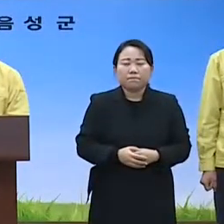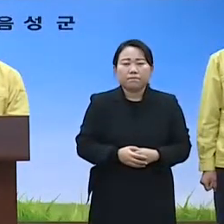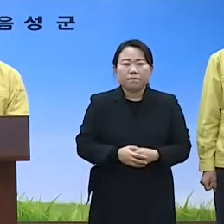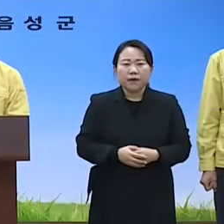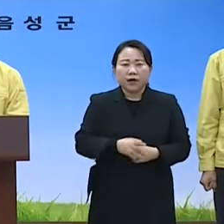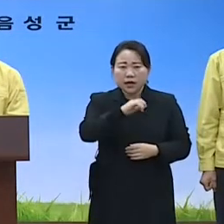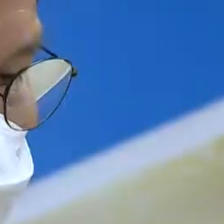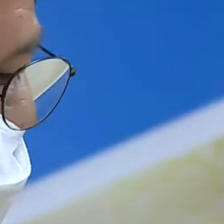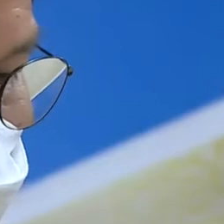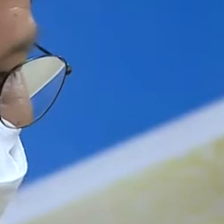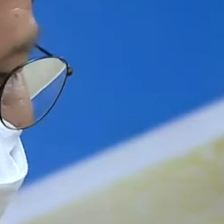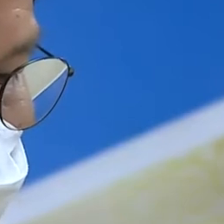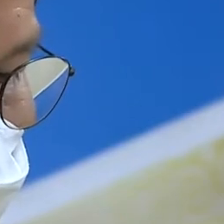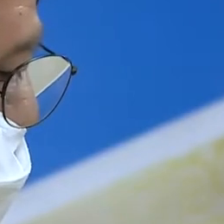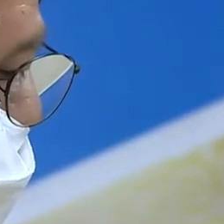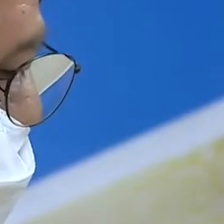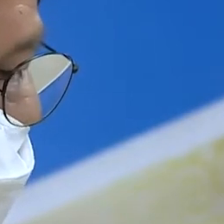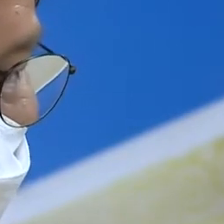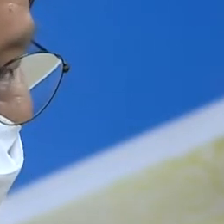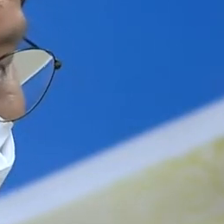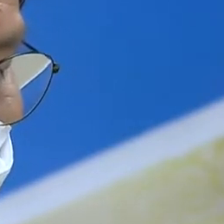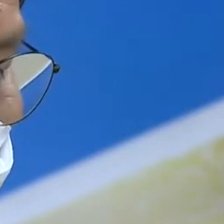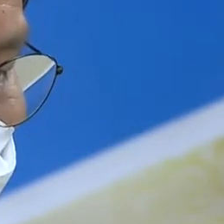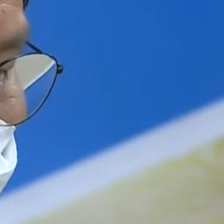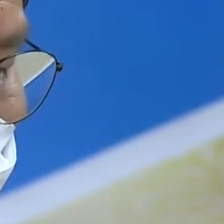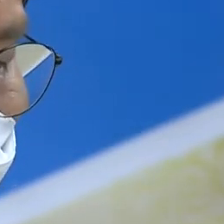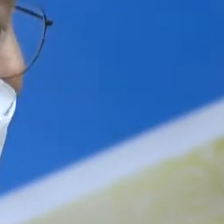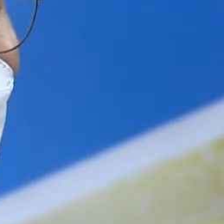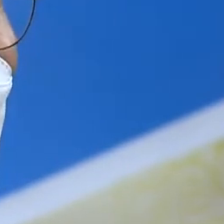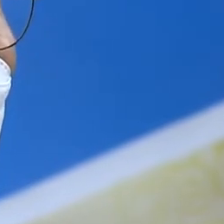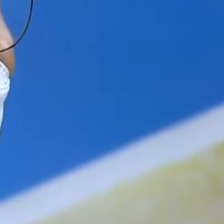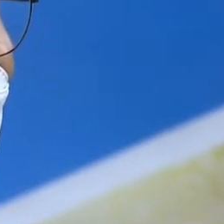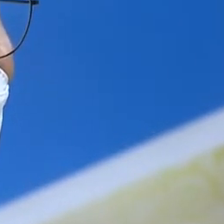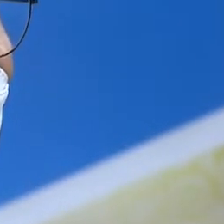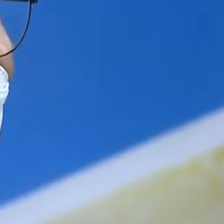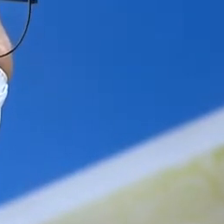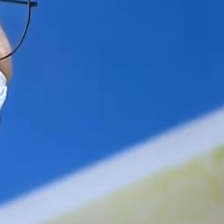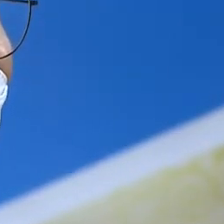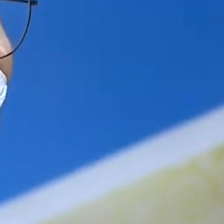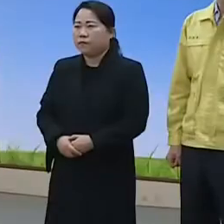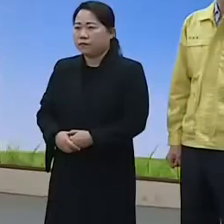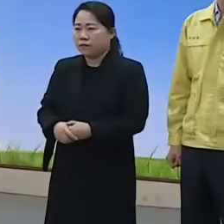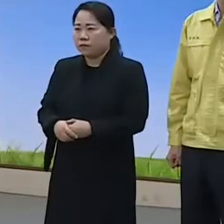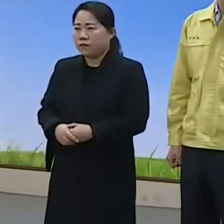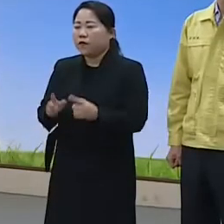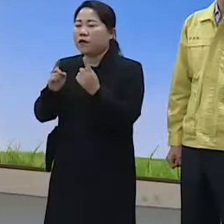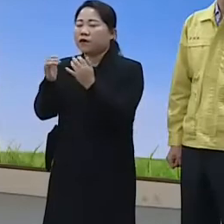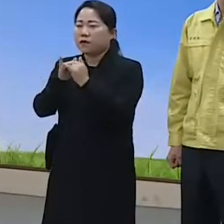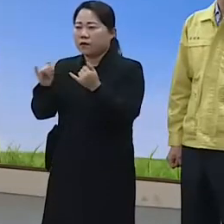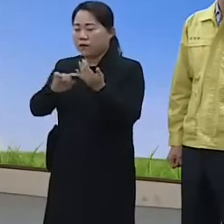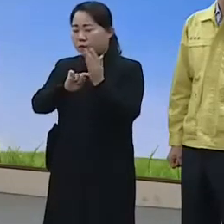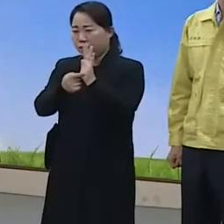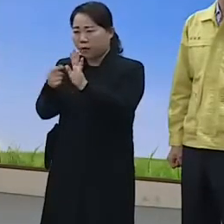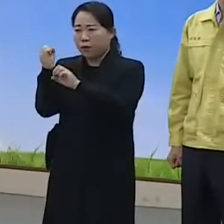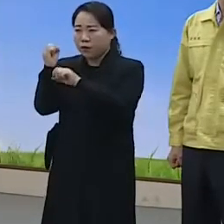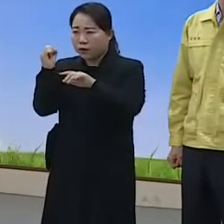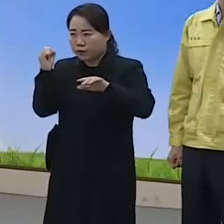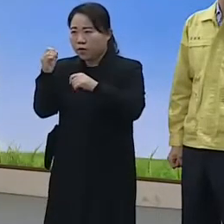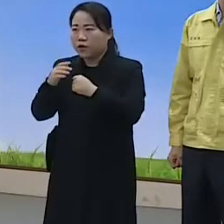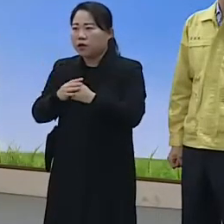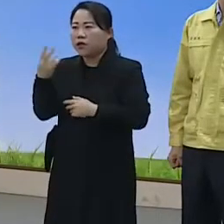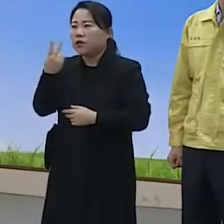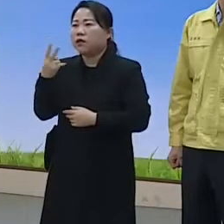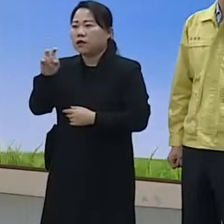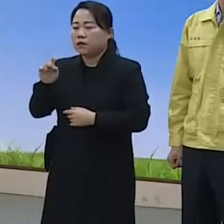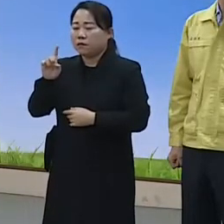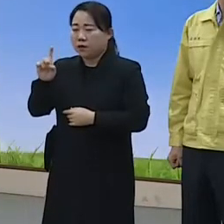밝혔습니다 93억 원으로 추산되는 지원금은 전액 군비 로 지원되며 지역화폐 인 음성 행복 페이로 지급됩니다